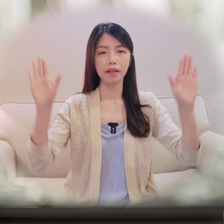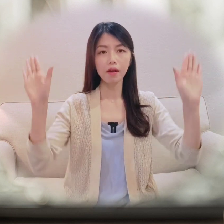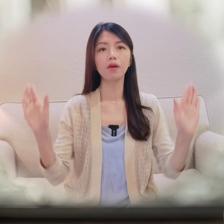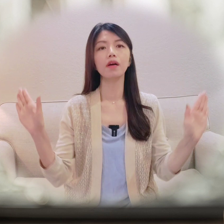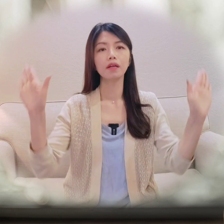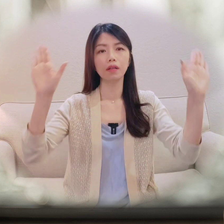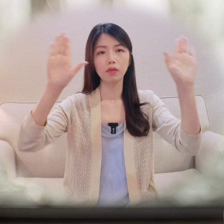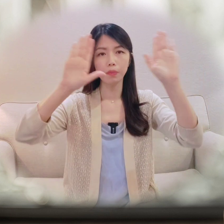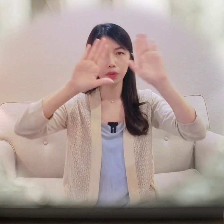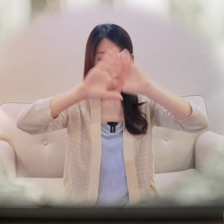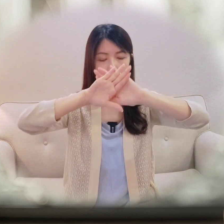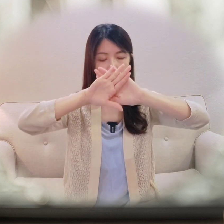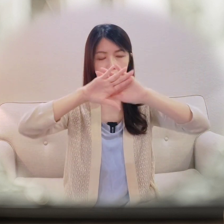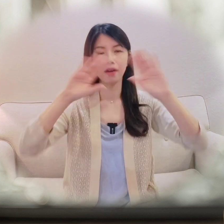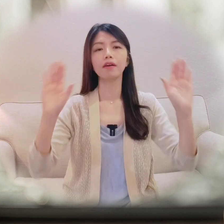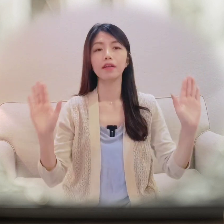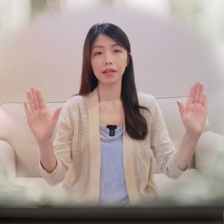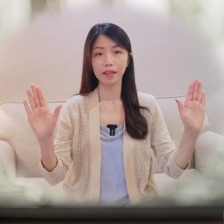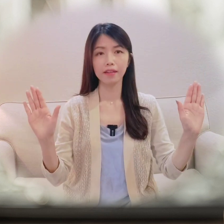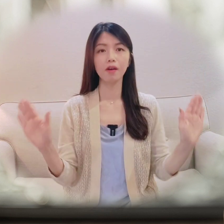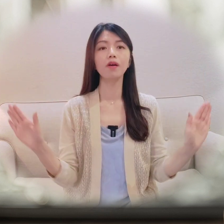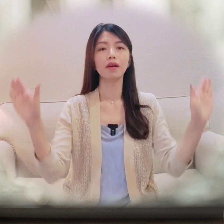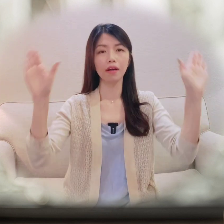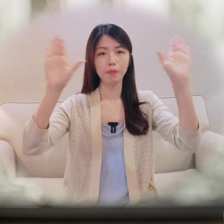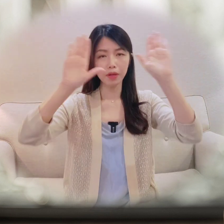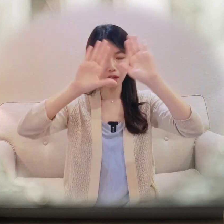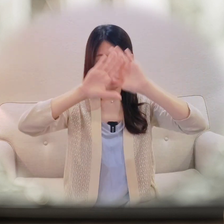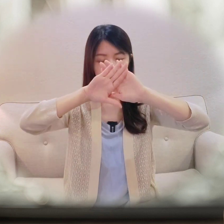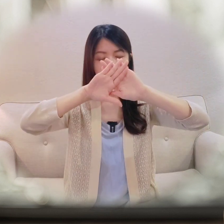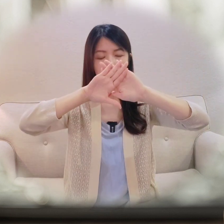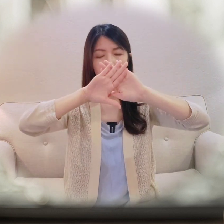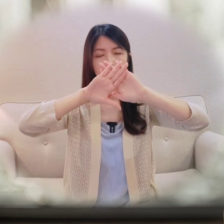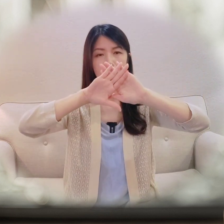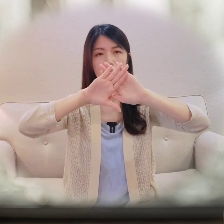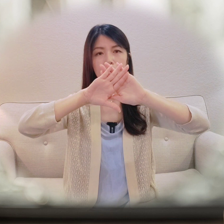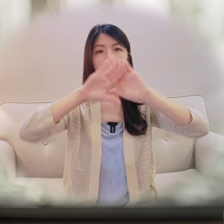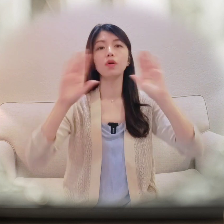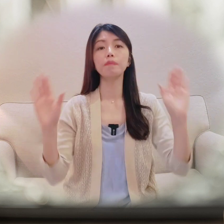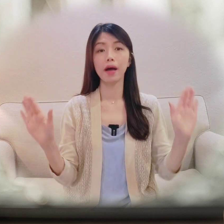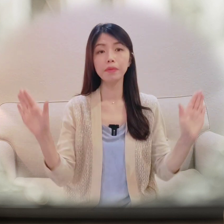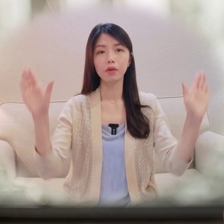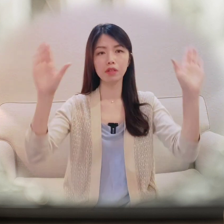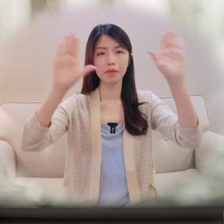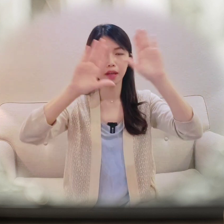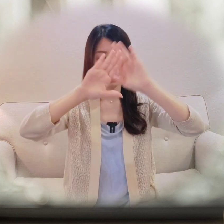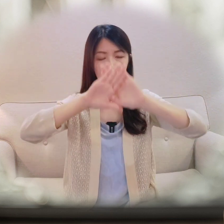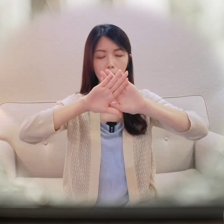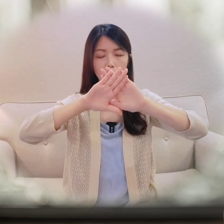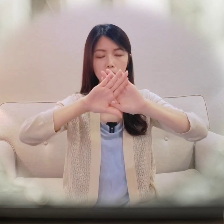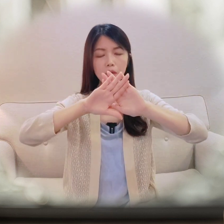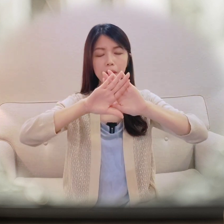이 상태에서 눈앞으로 가려주시면 돼요. 이 상태에서 앞을 가려주시면 어둡다 혹은 밤 이런